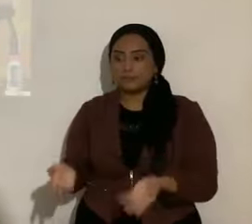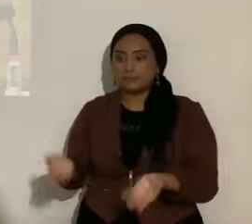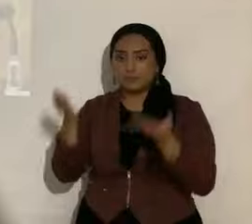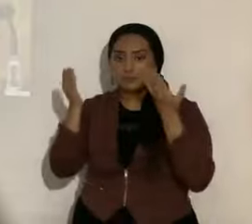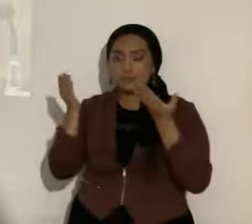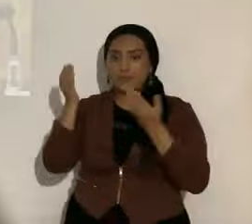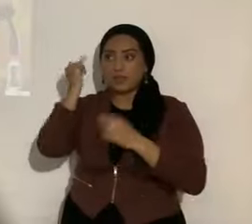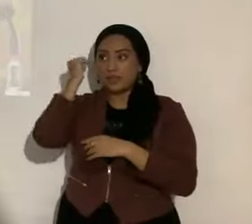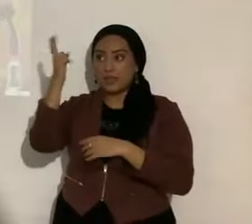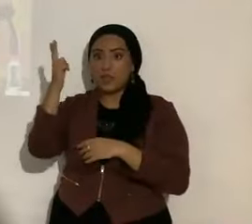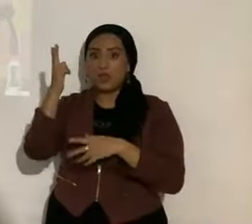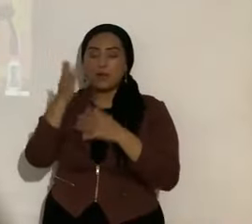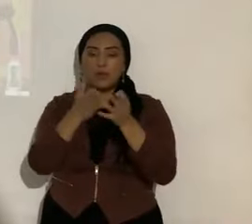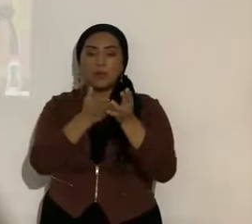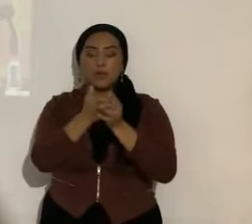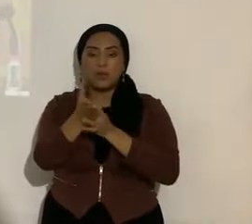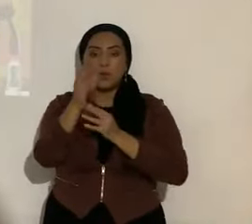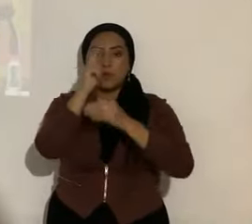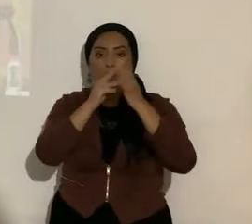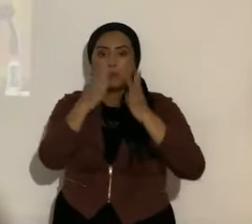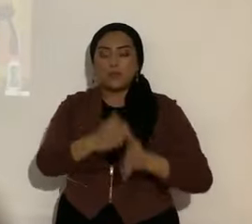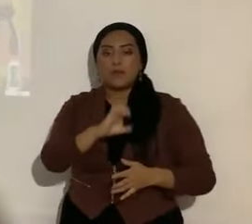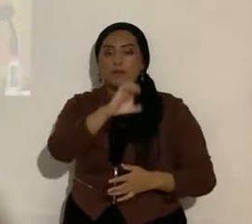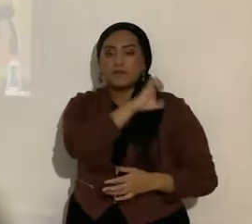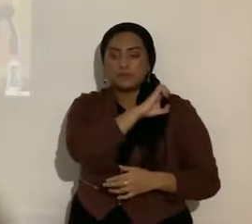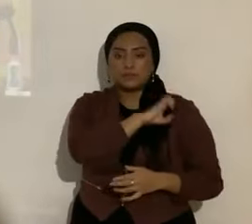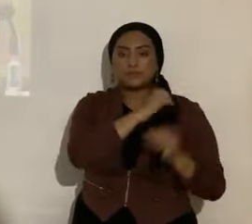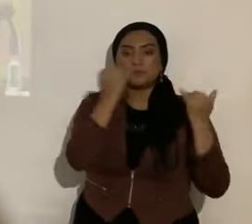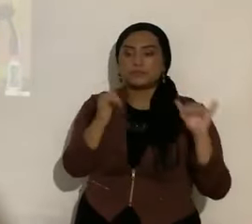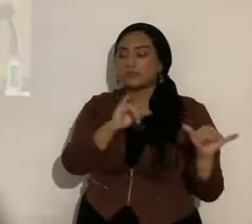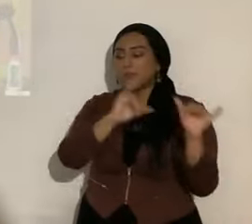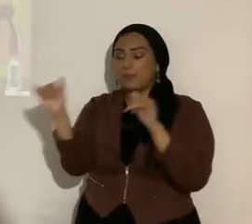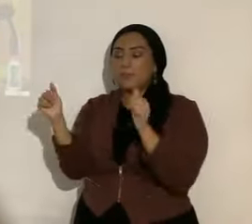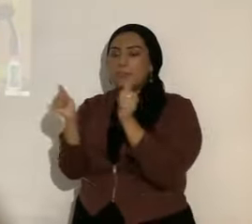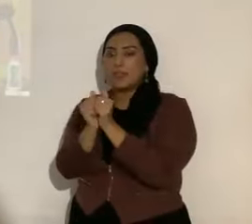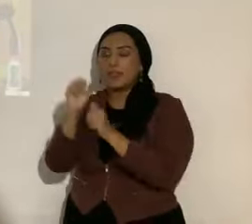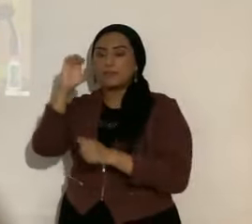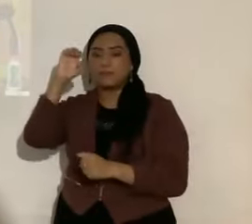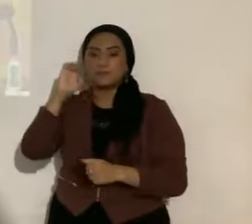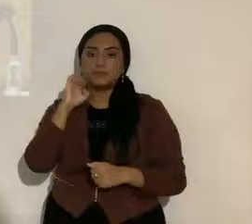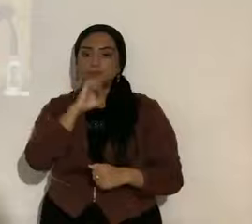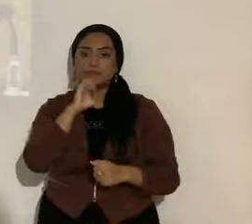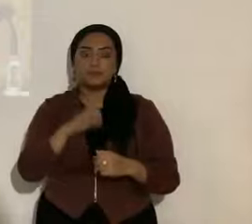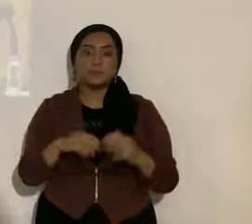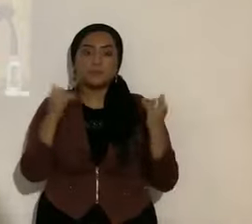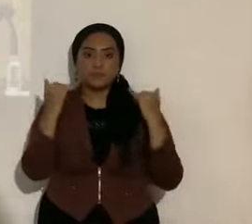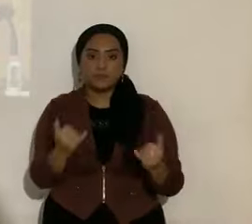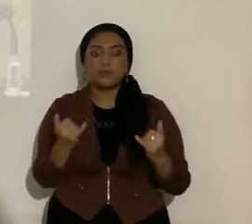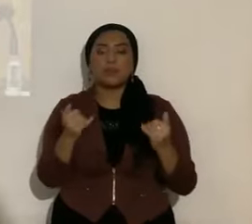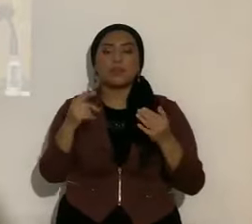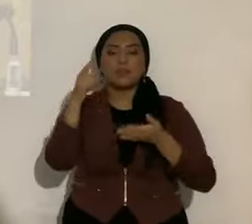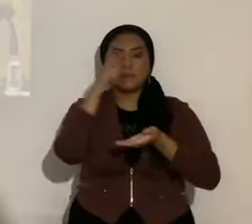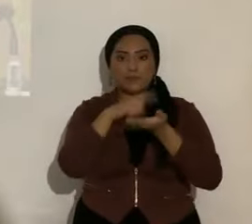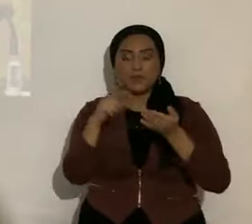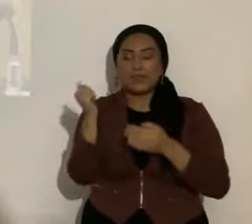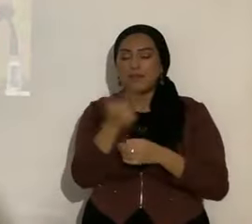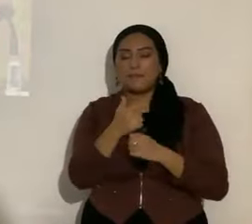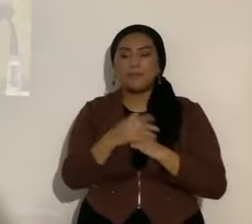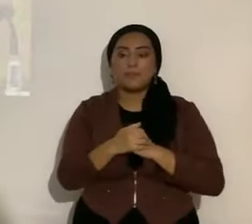Yahweh, a través del profeta Elías, ya estaba con Eliseo. Ahora, vamos a ver todo